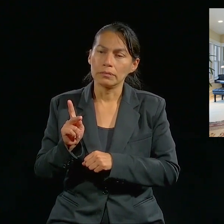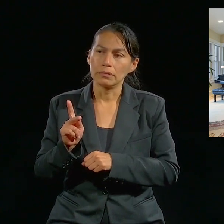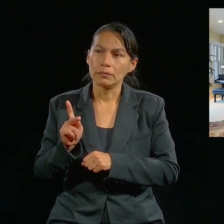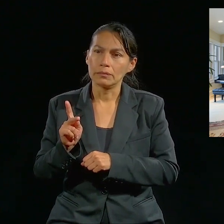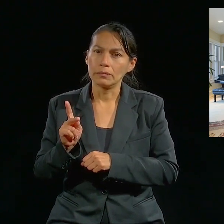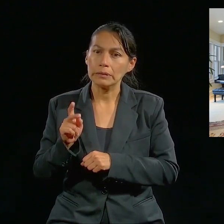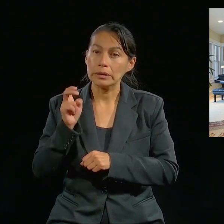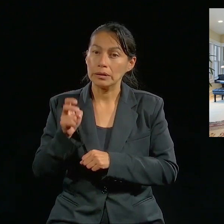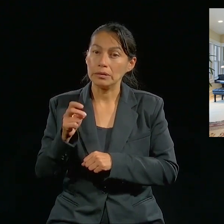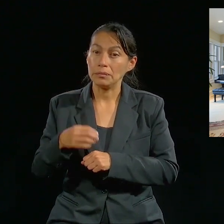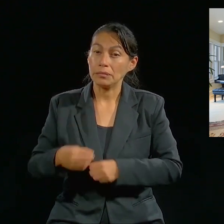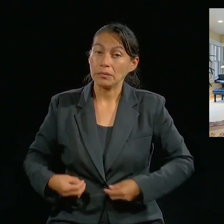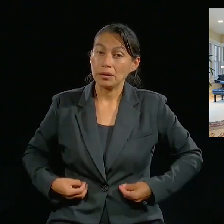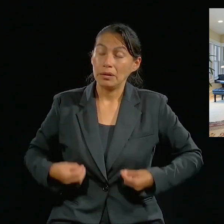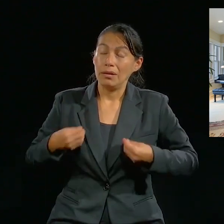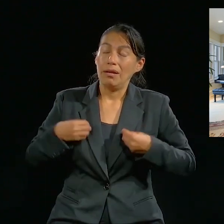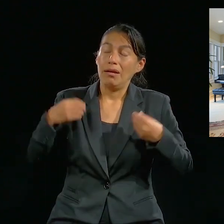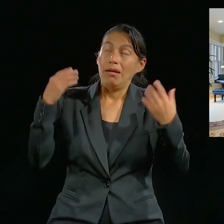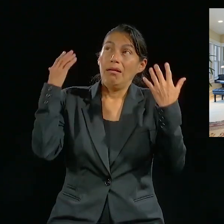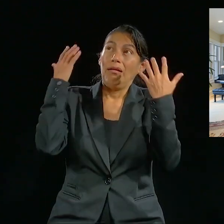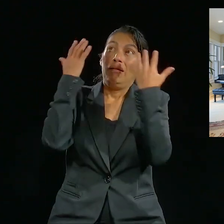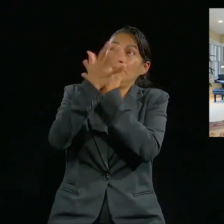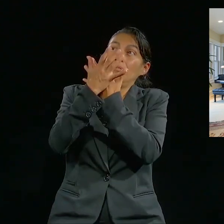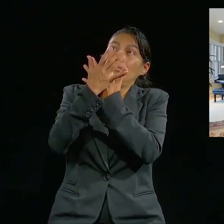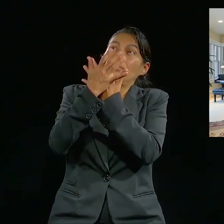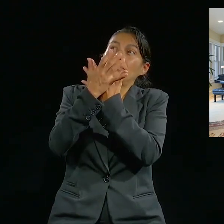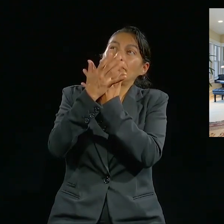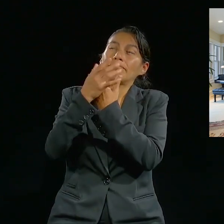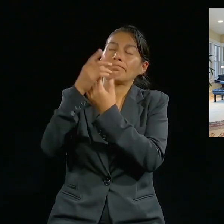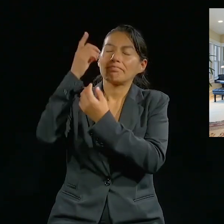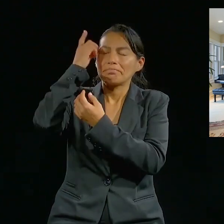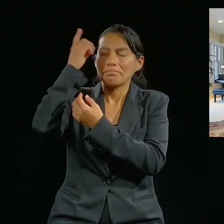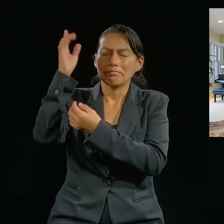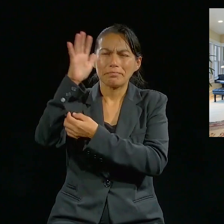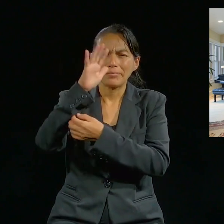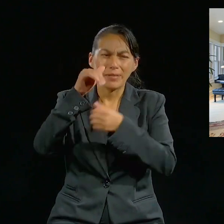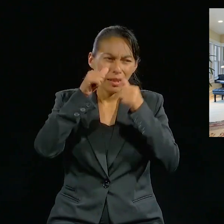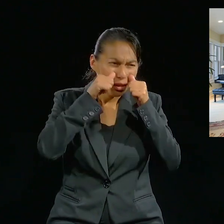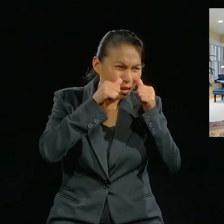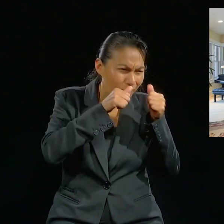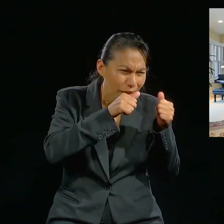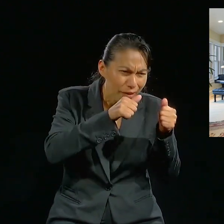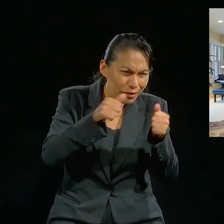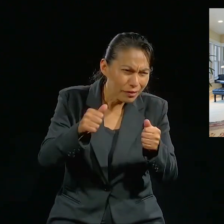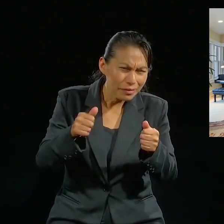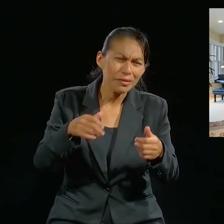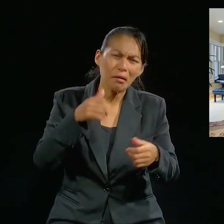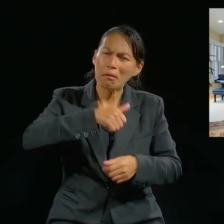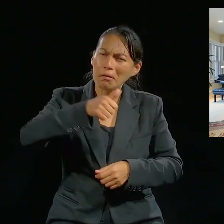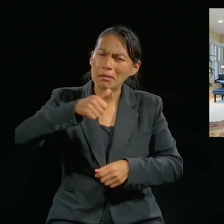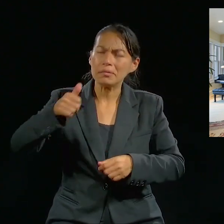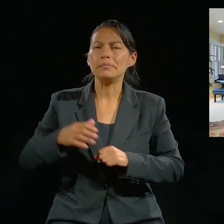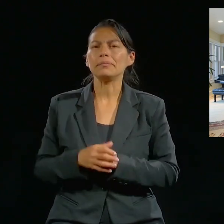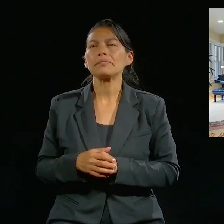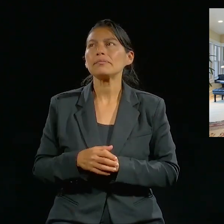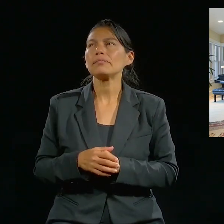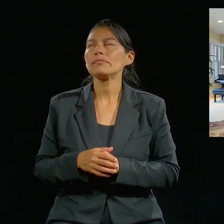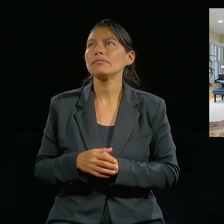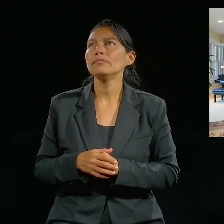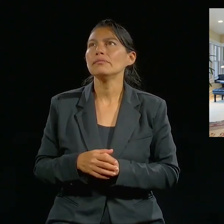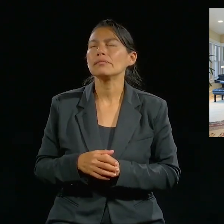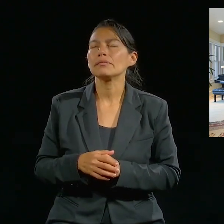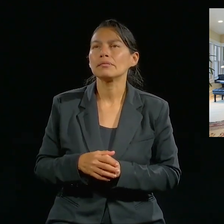fue algo que ha impactado mi vida el saber que el señor está al pendiente de cada detalle de nuestra vida